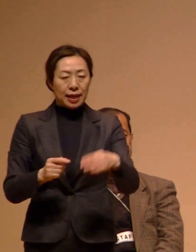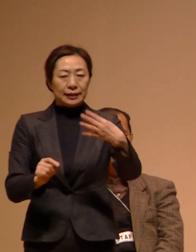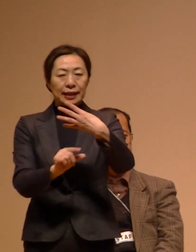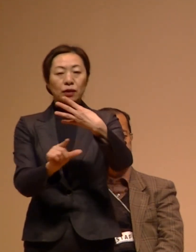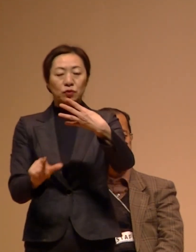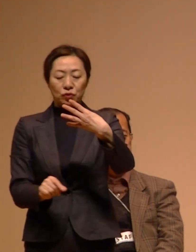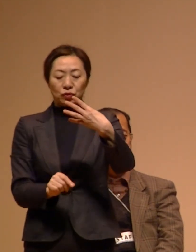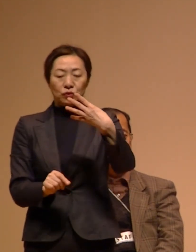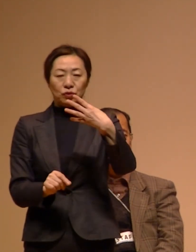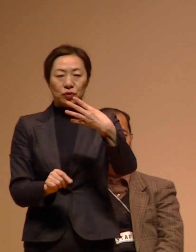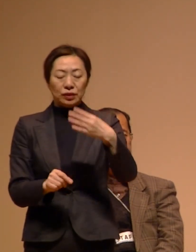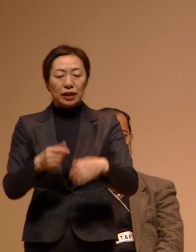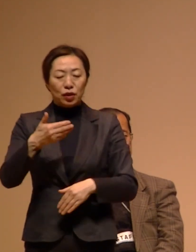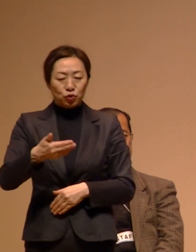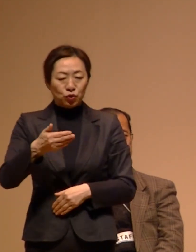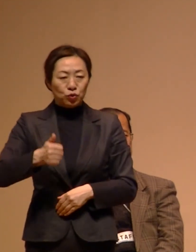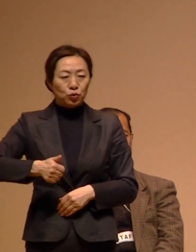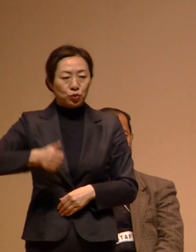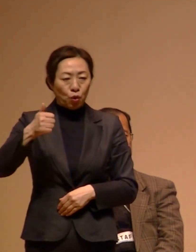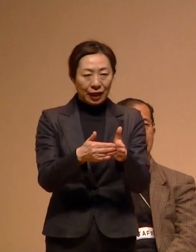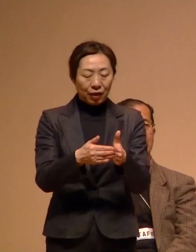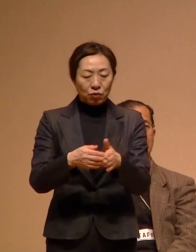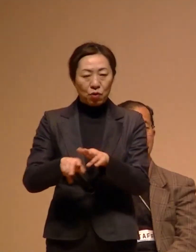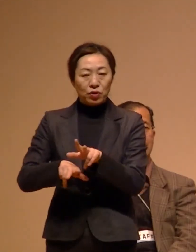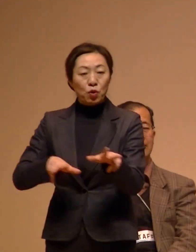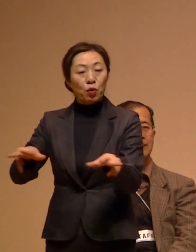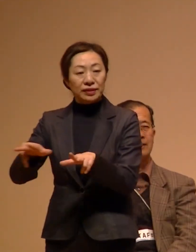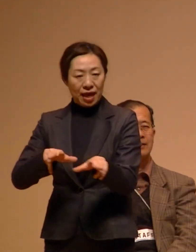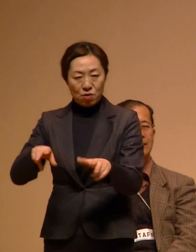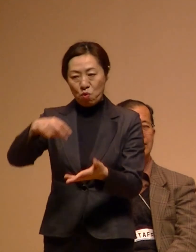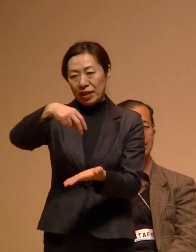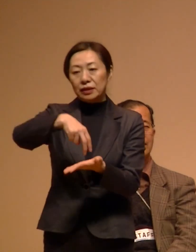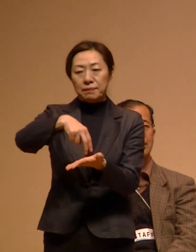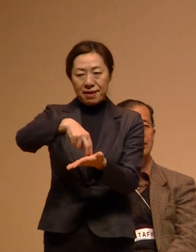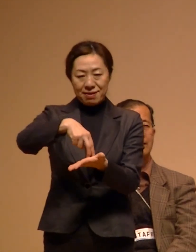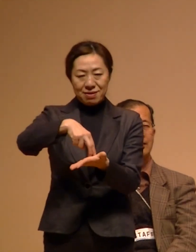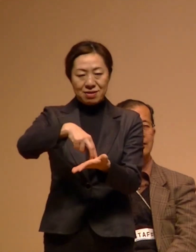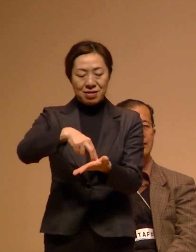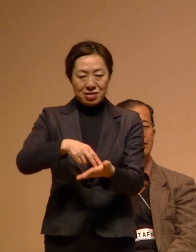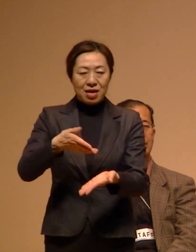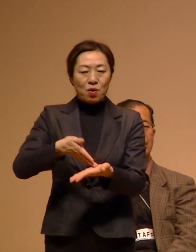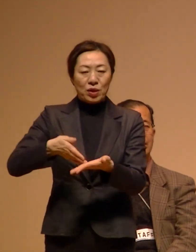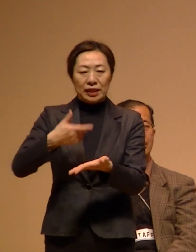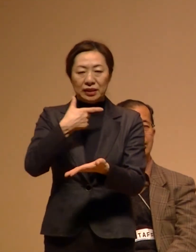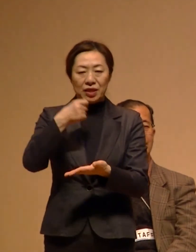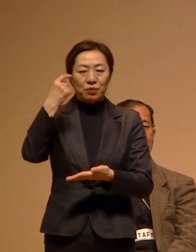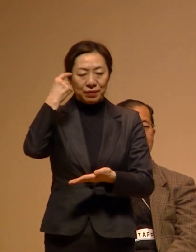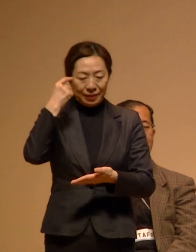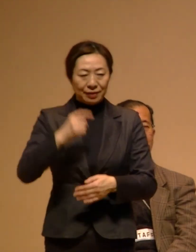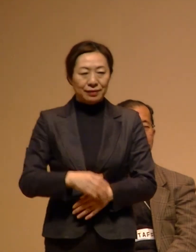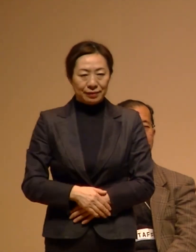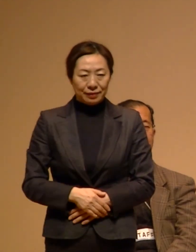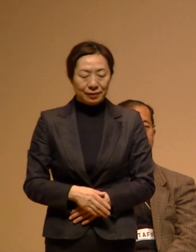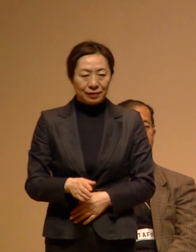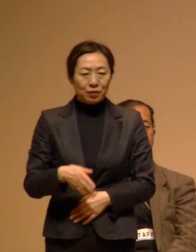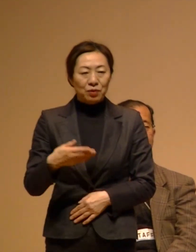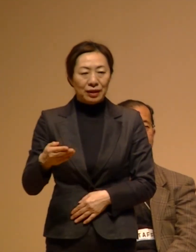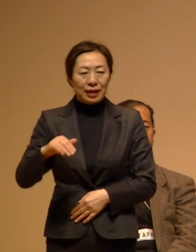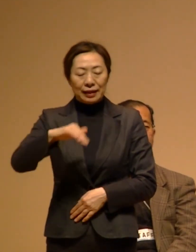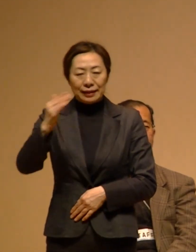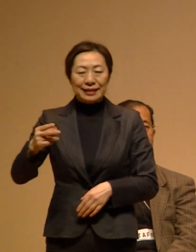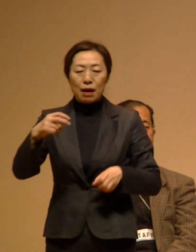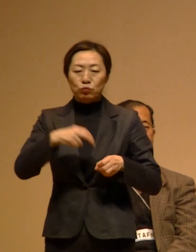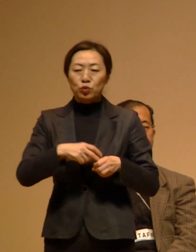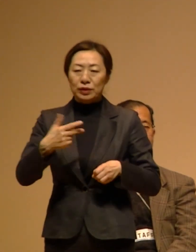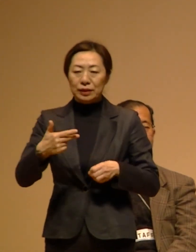月に、ま、区長の引き継ぎを終わって、 立場からお話申し上げます。隣の山武市の市